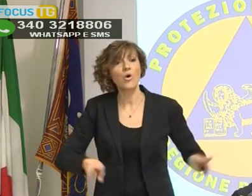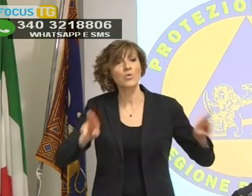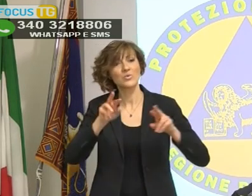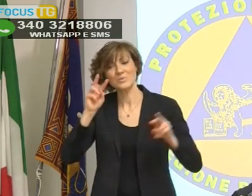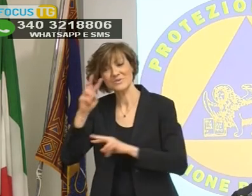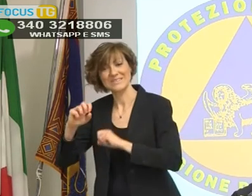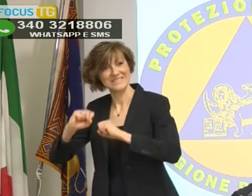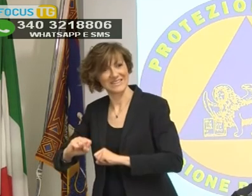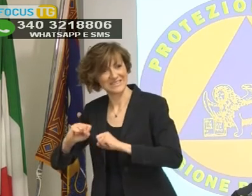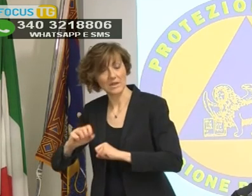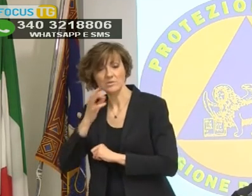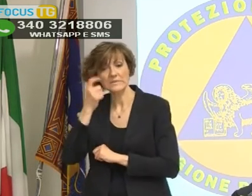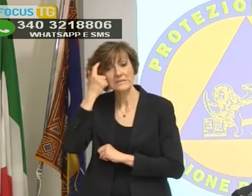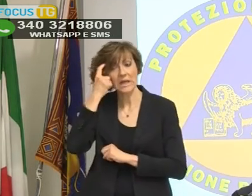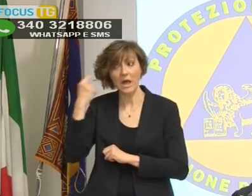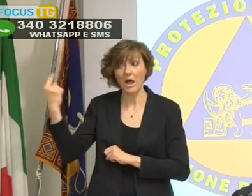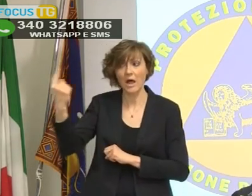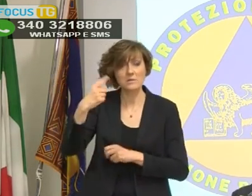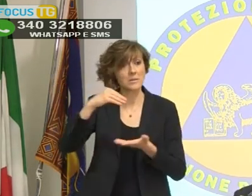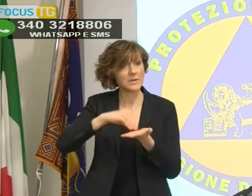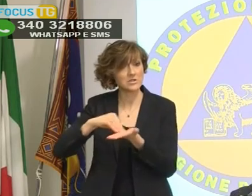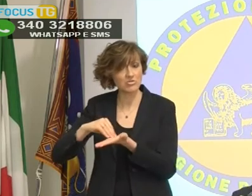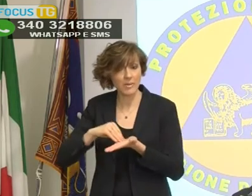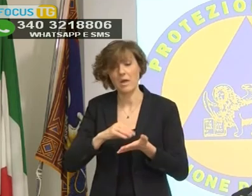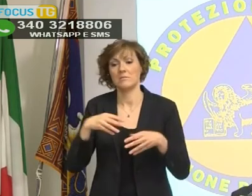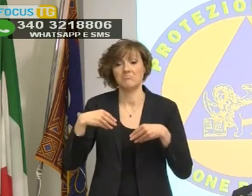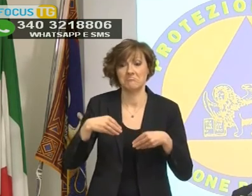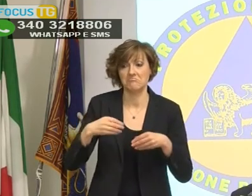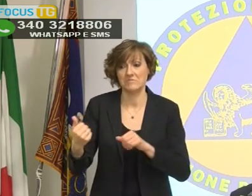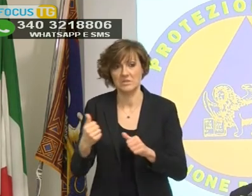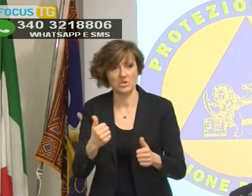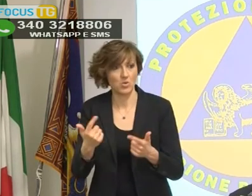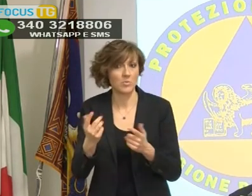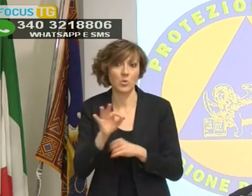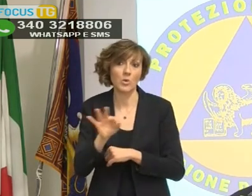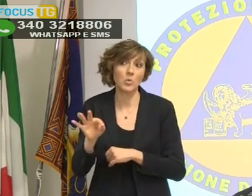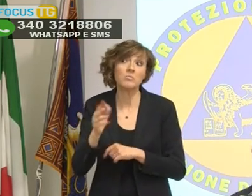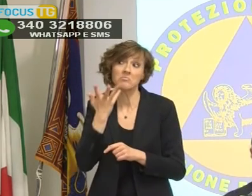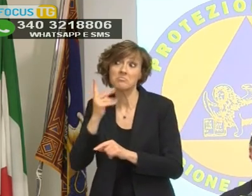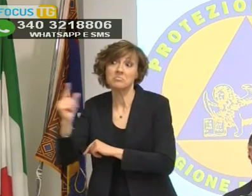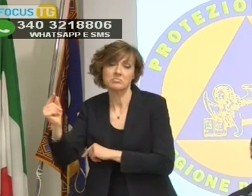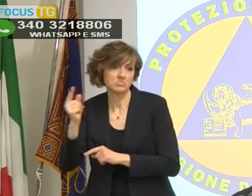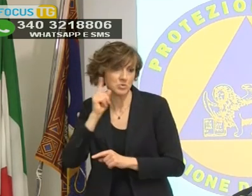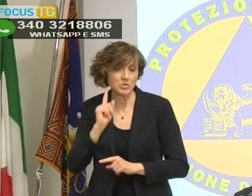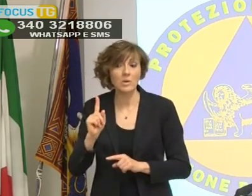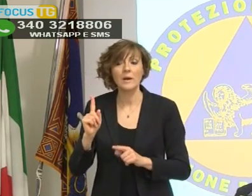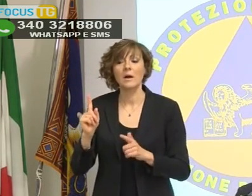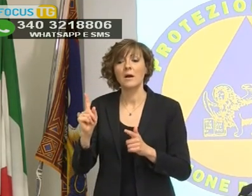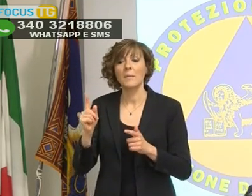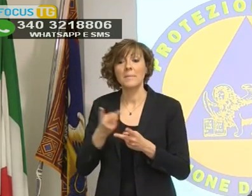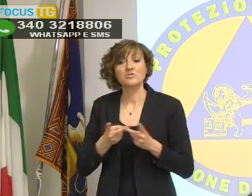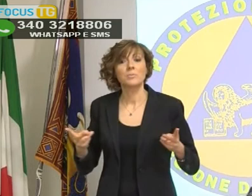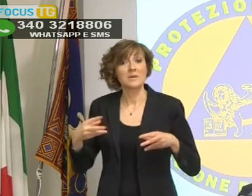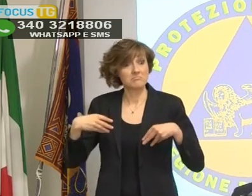che i diversi stati membri partecipanti o più o meno partecipanti, adesso c'è qualcuno che se ne vuole anche andare, partecipano al